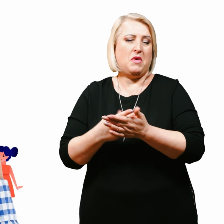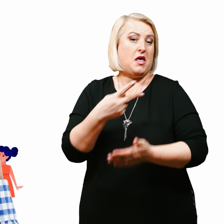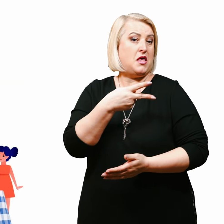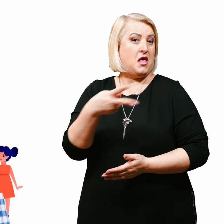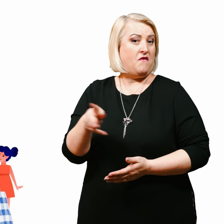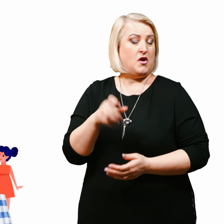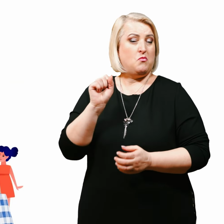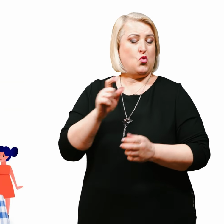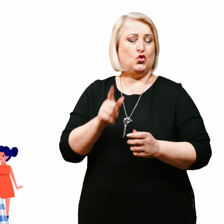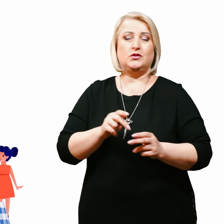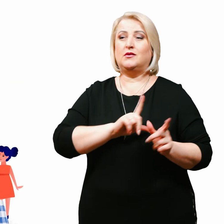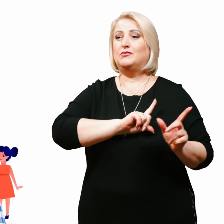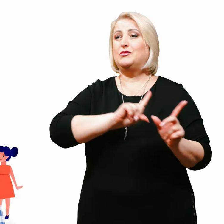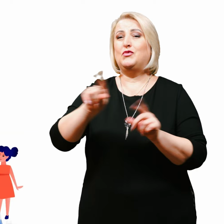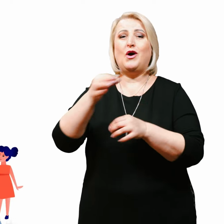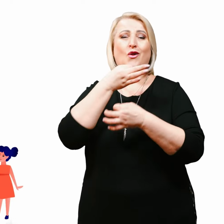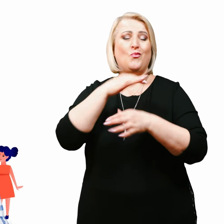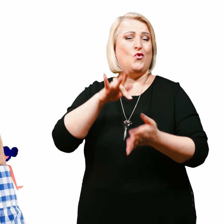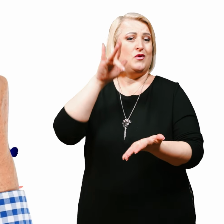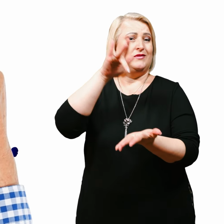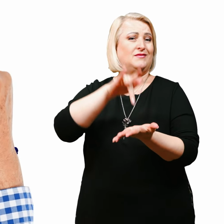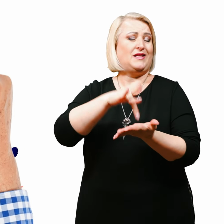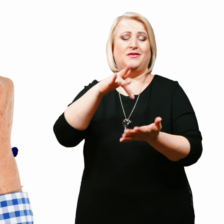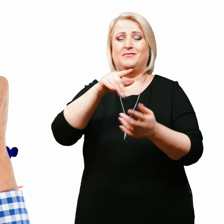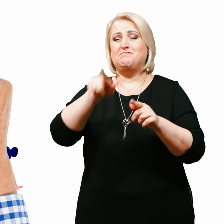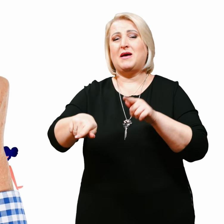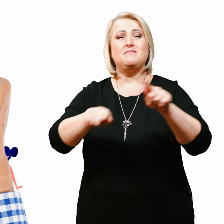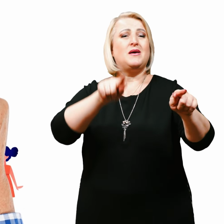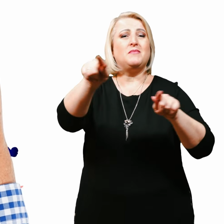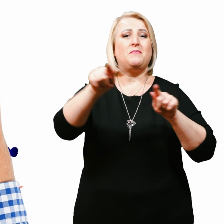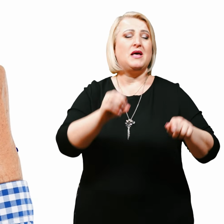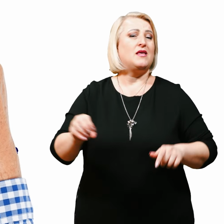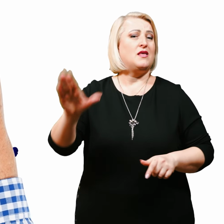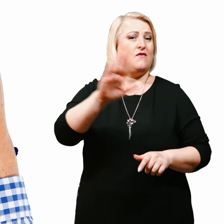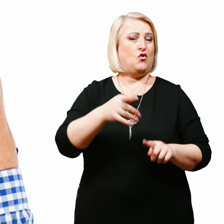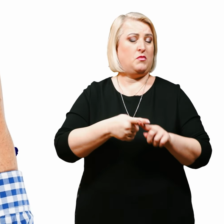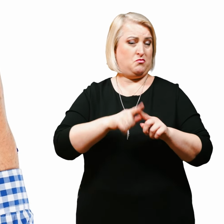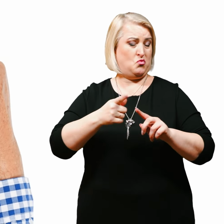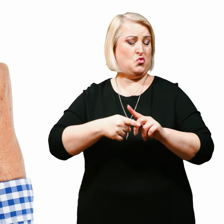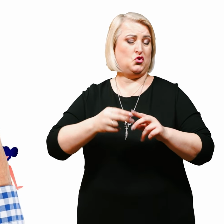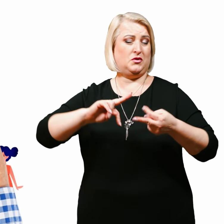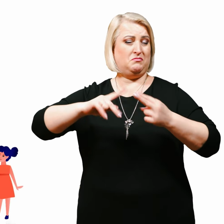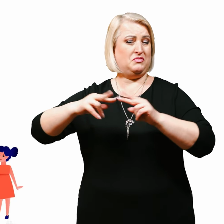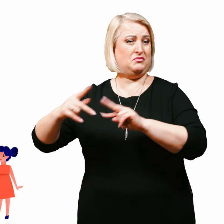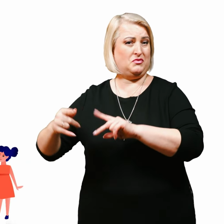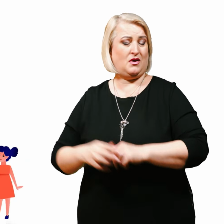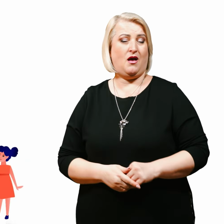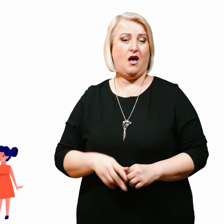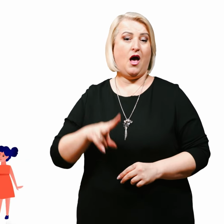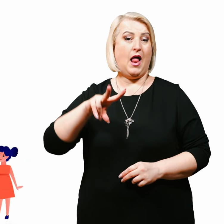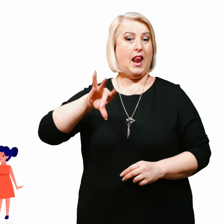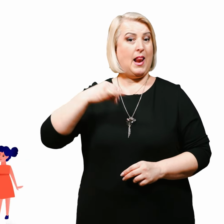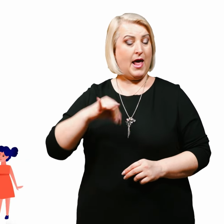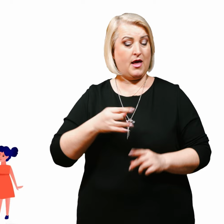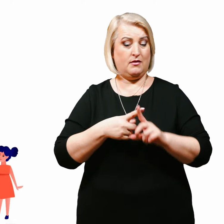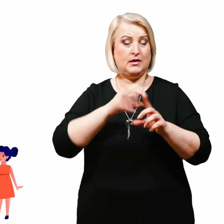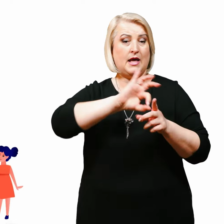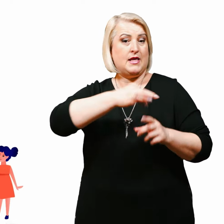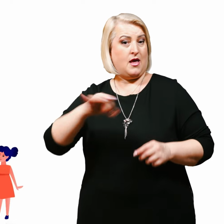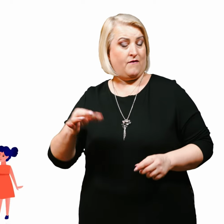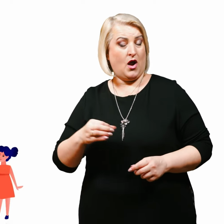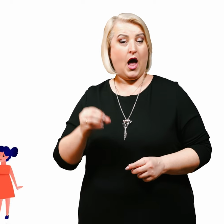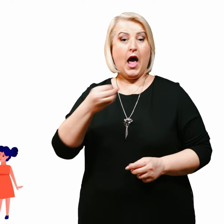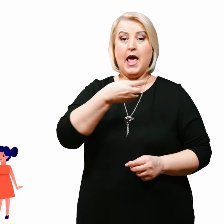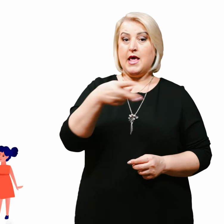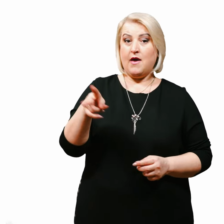можно отправляться в любую точку Европы. Они долговечны и делимы. Так леи состоят из банов, а евро –